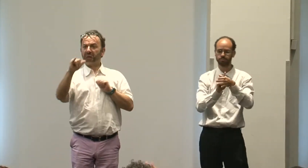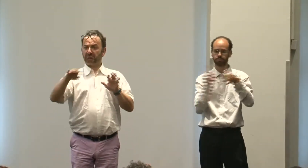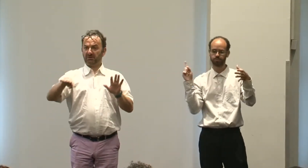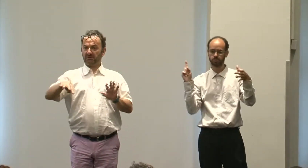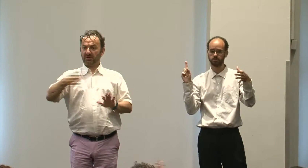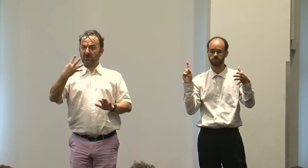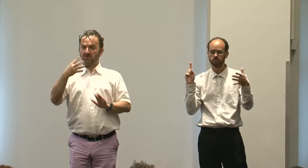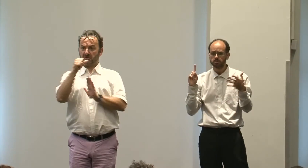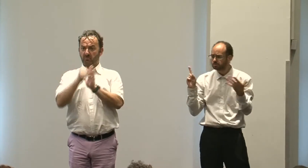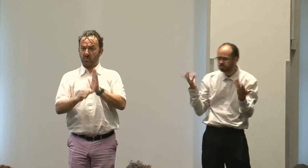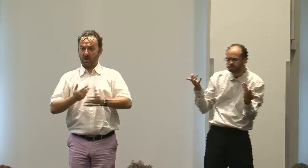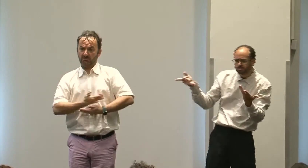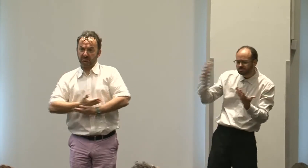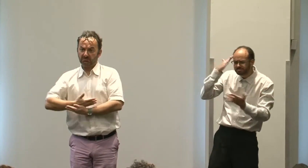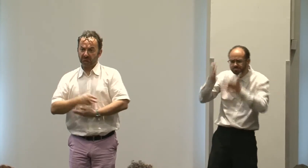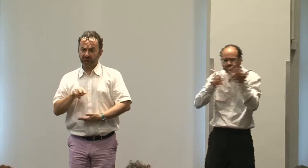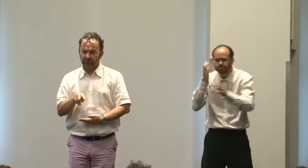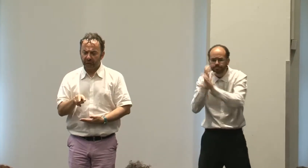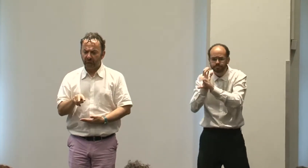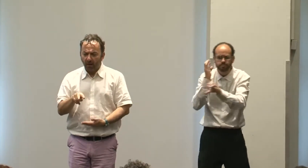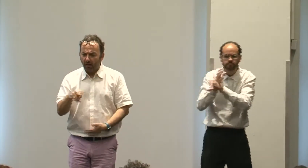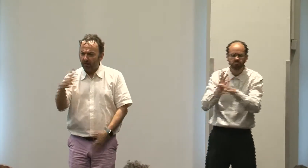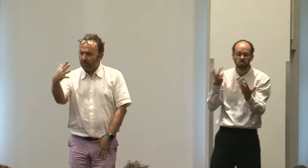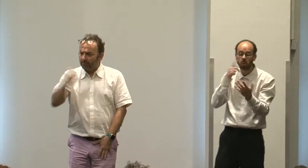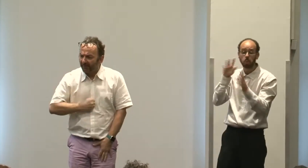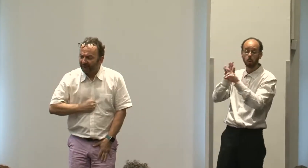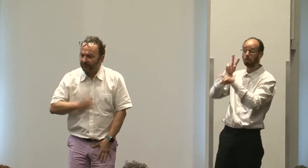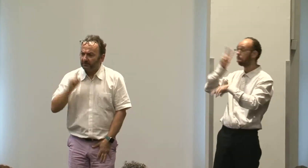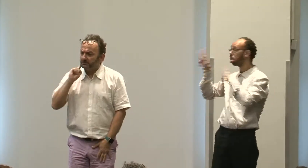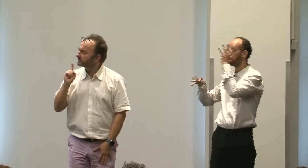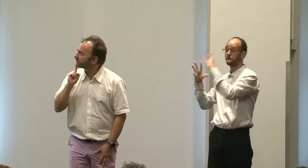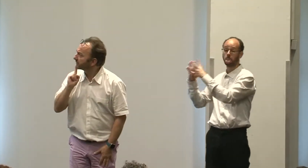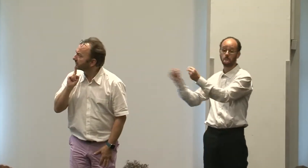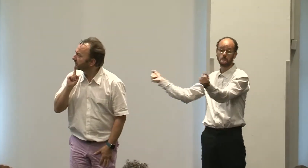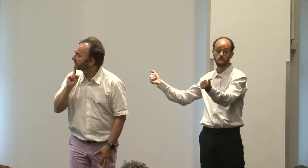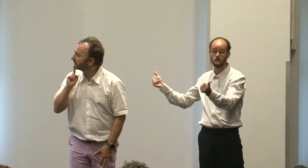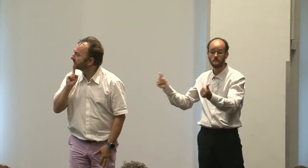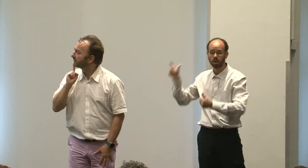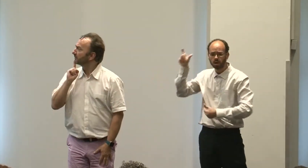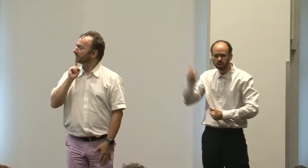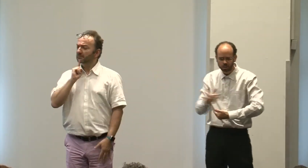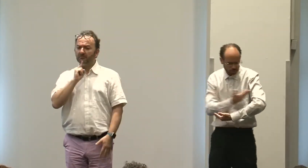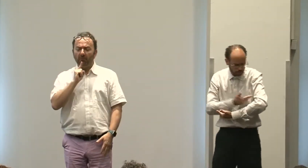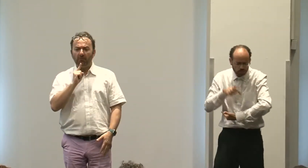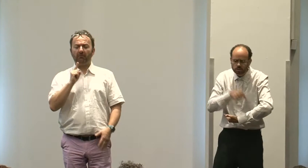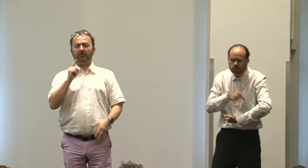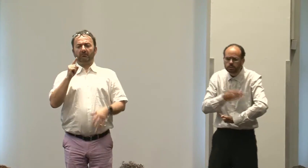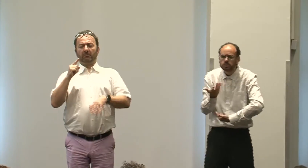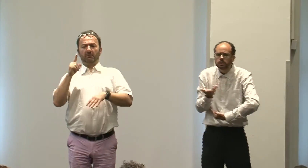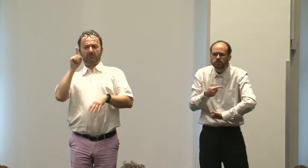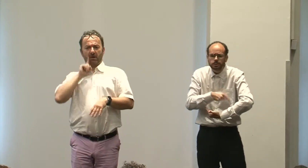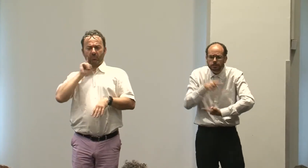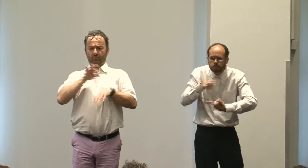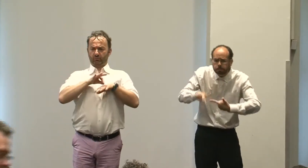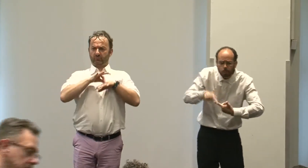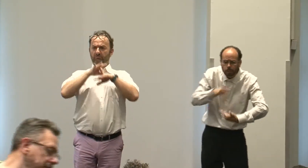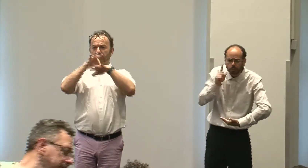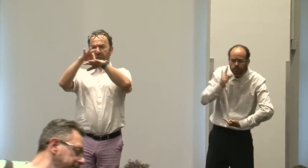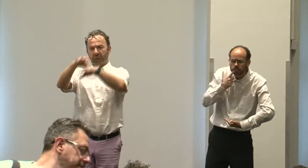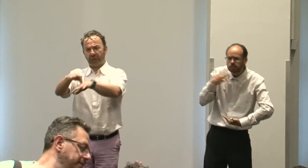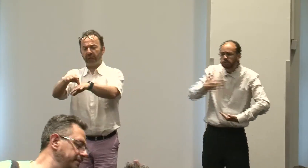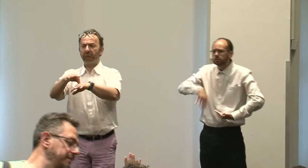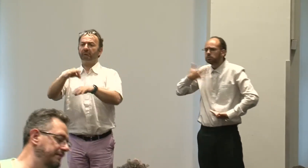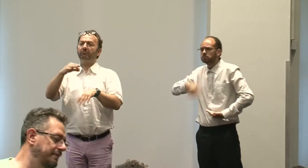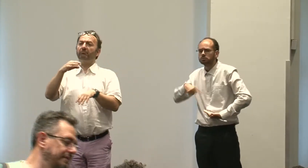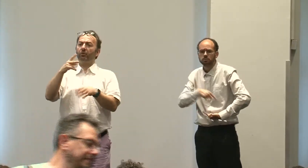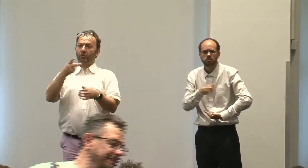Quando minha família descobriu que eu era surdo, eu me senti afastado, me senti isolado, e quase que esquecido.